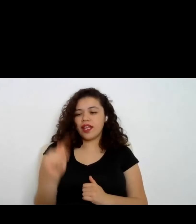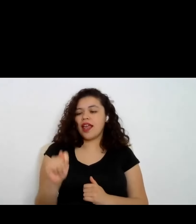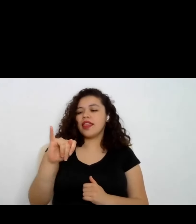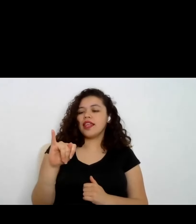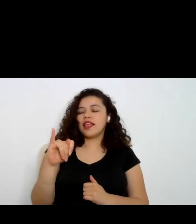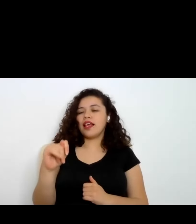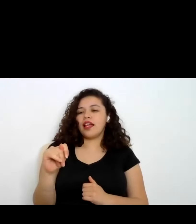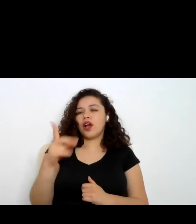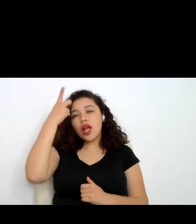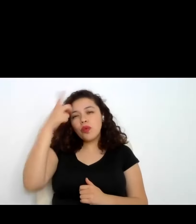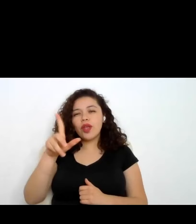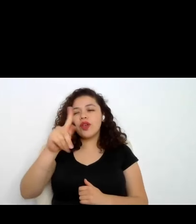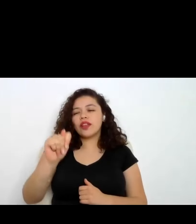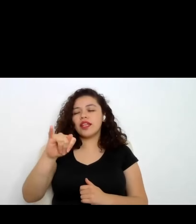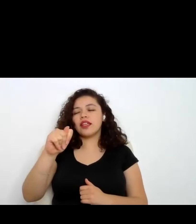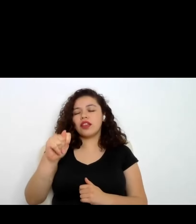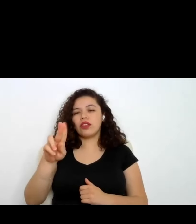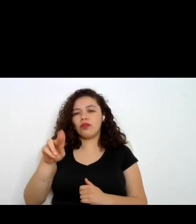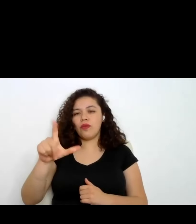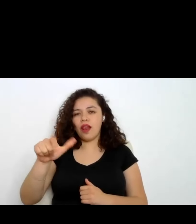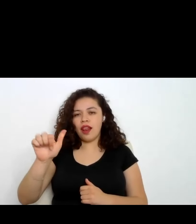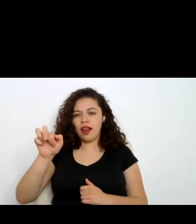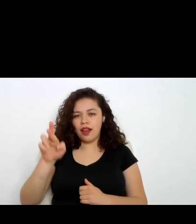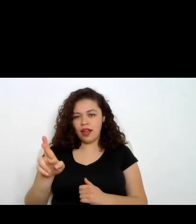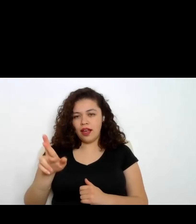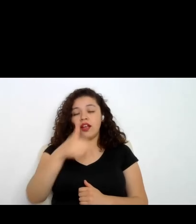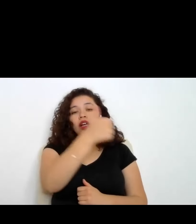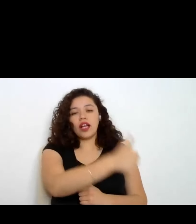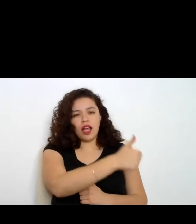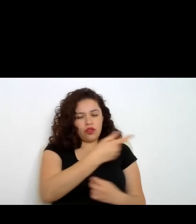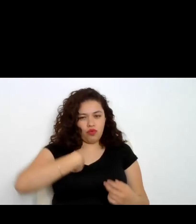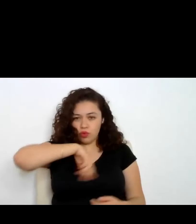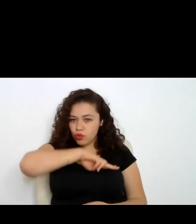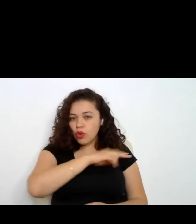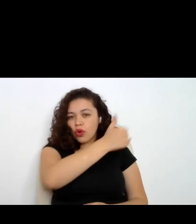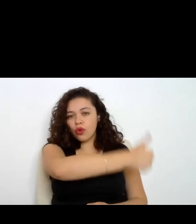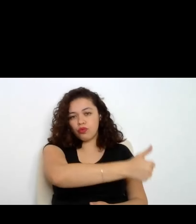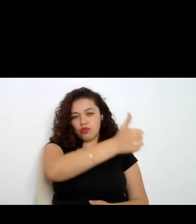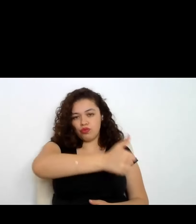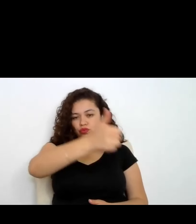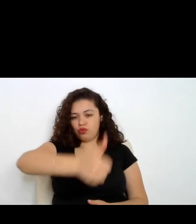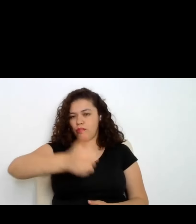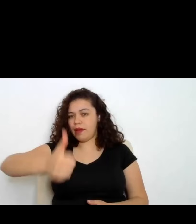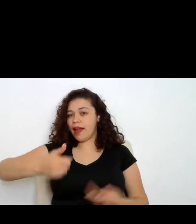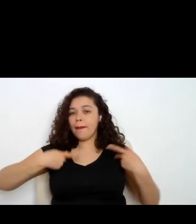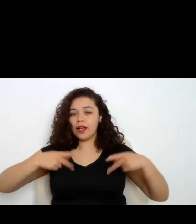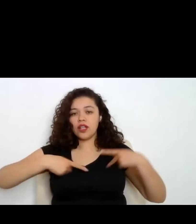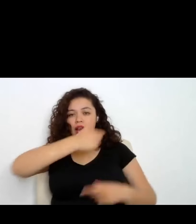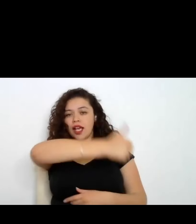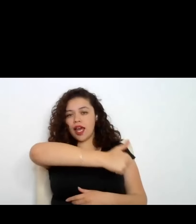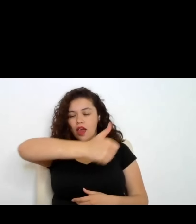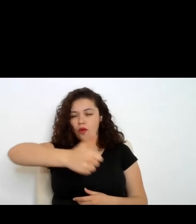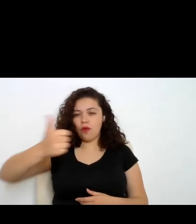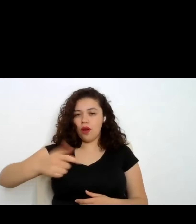Y el titular, pues somos cada uno de nosotros, cada una de las personas físicas a la que